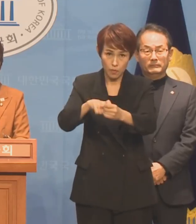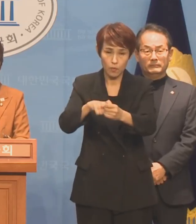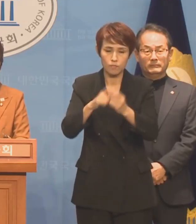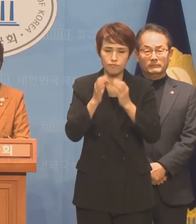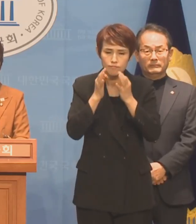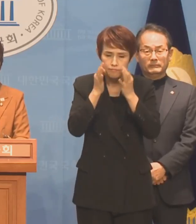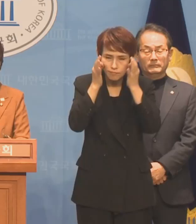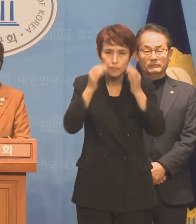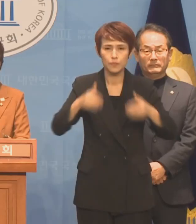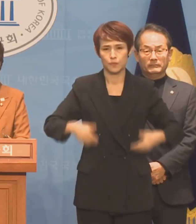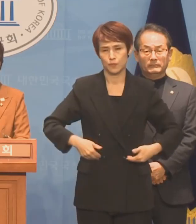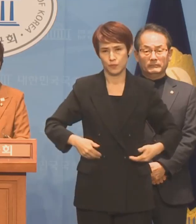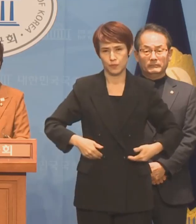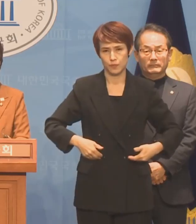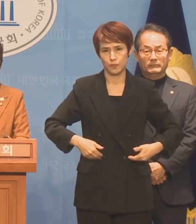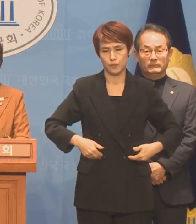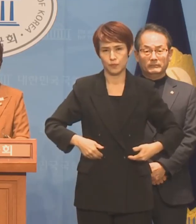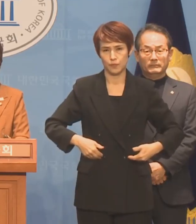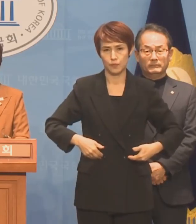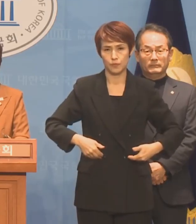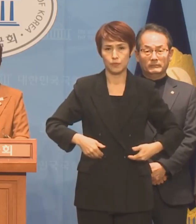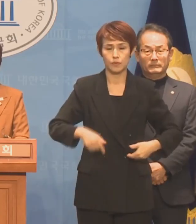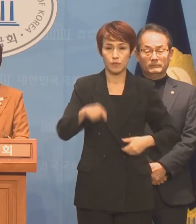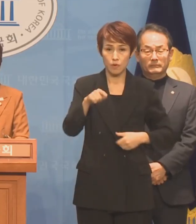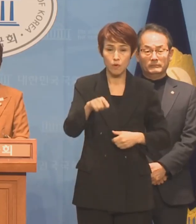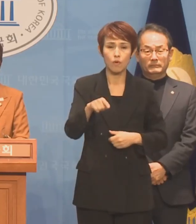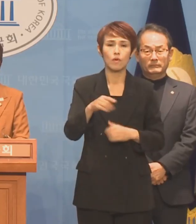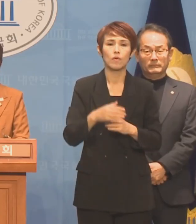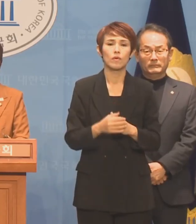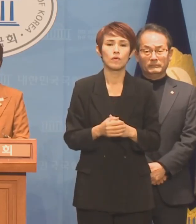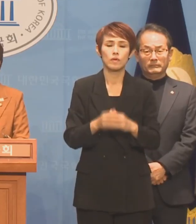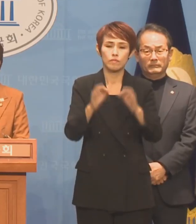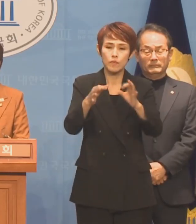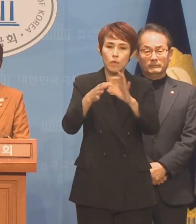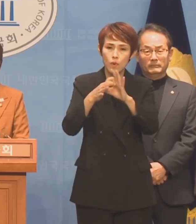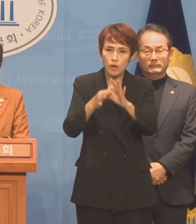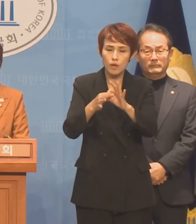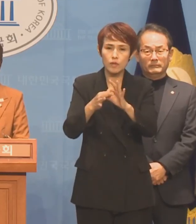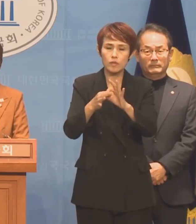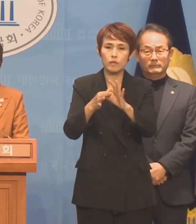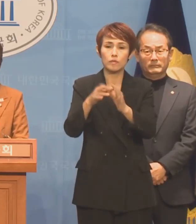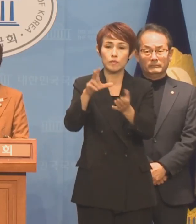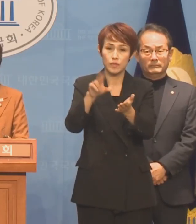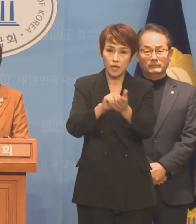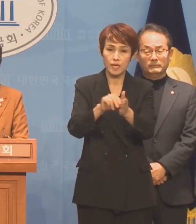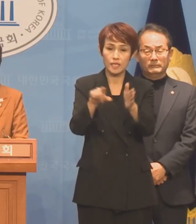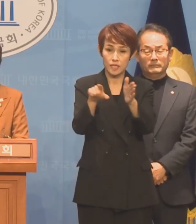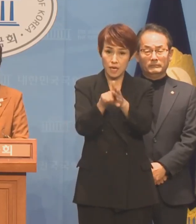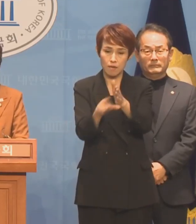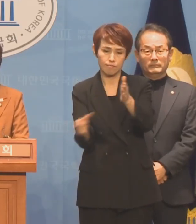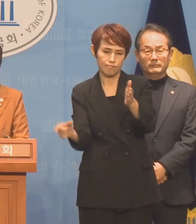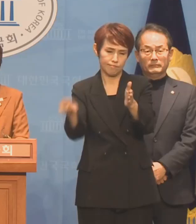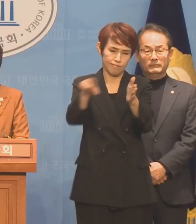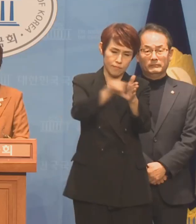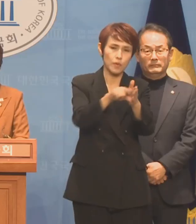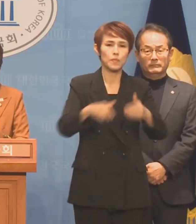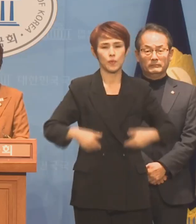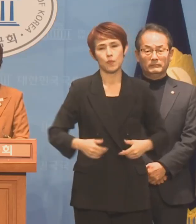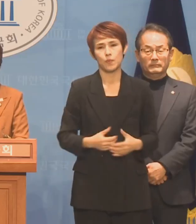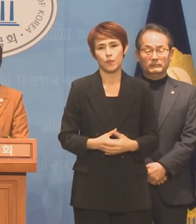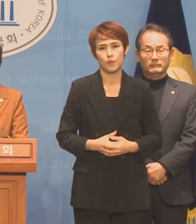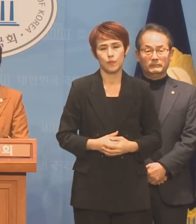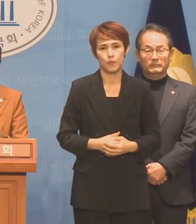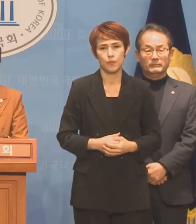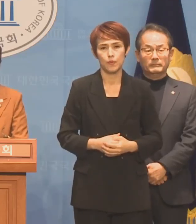힘써야 하며 이를 통해 금융시장 전반의 신뢰를 회복해야 할 것입니다.